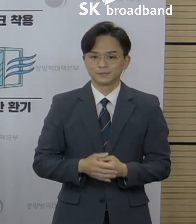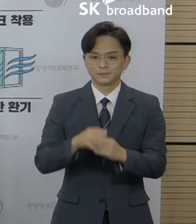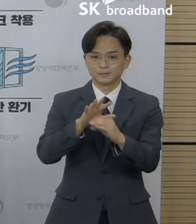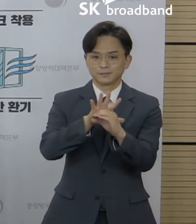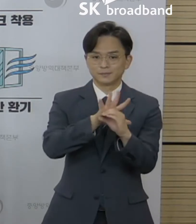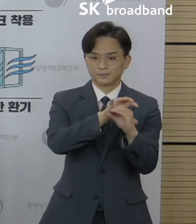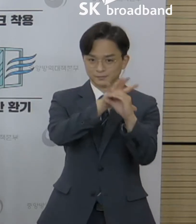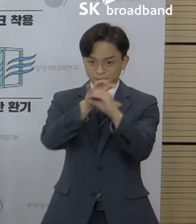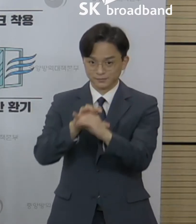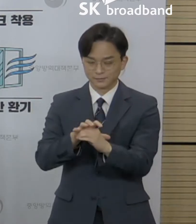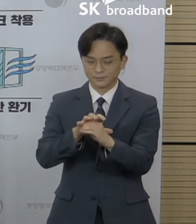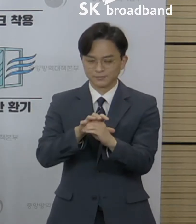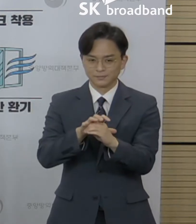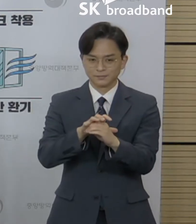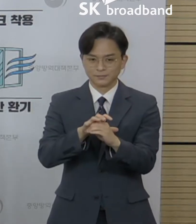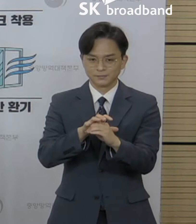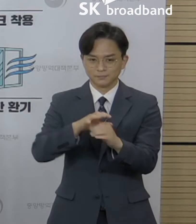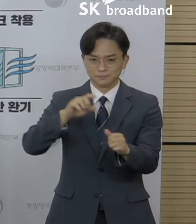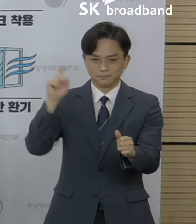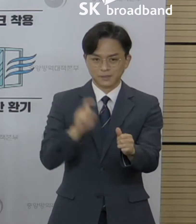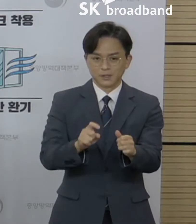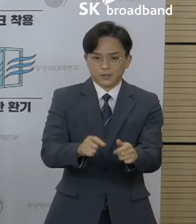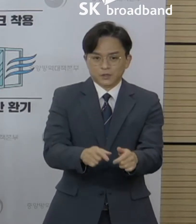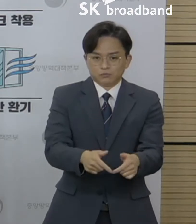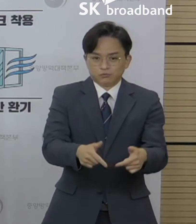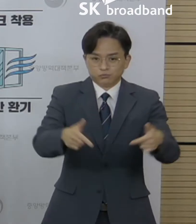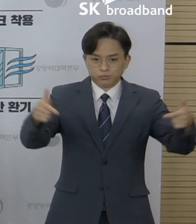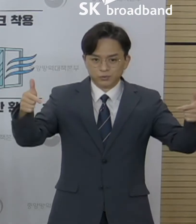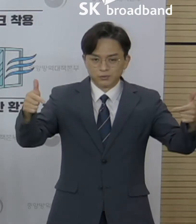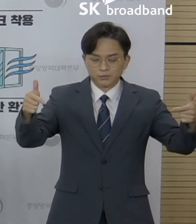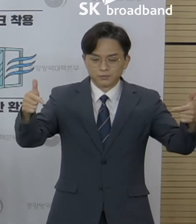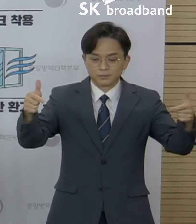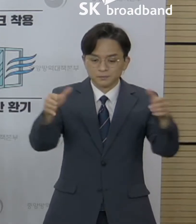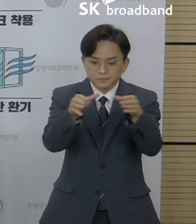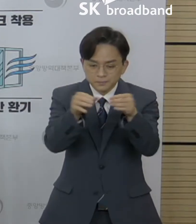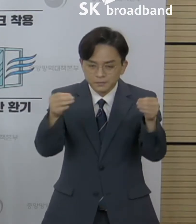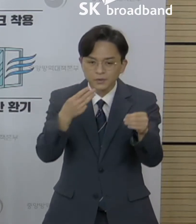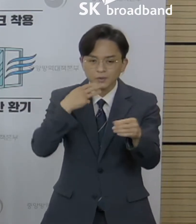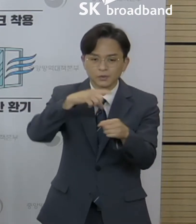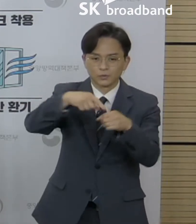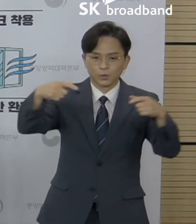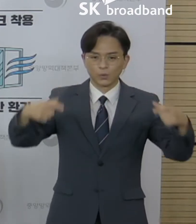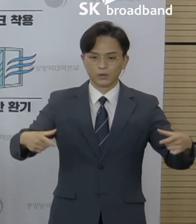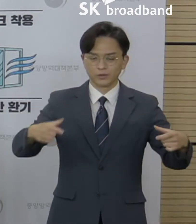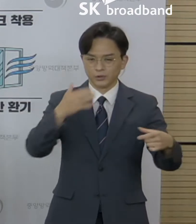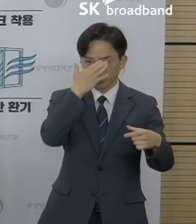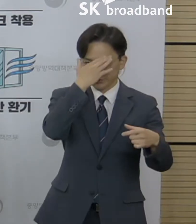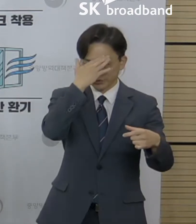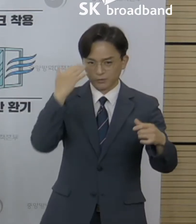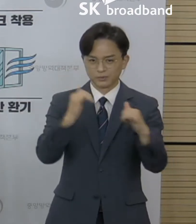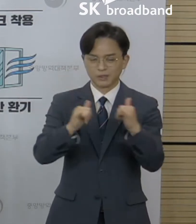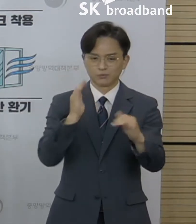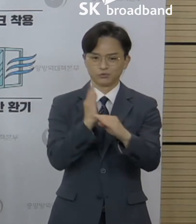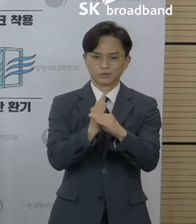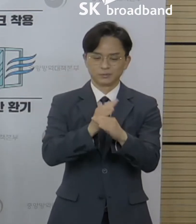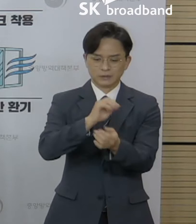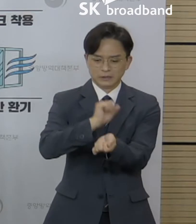코로나 발생 증가에 따라 수도권 젊은 층 중심의 집단 발생 증가 현황에